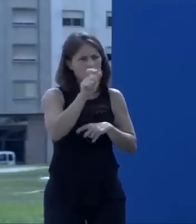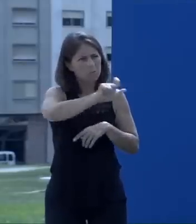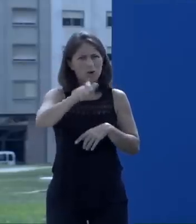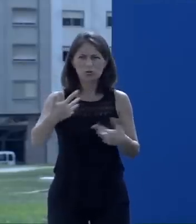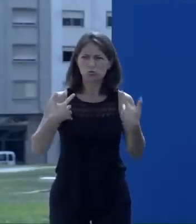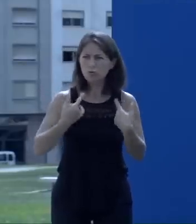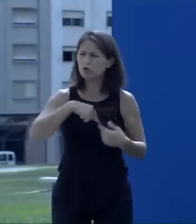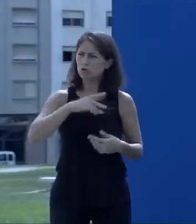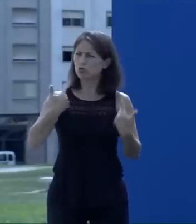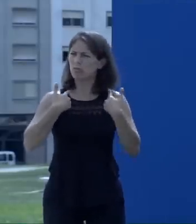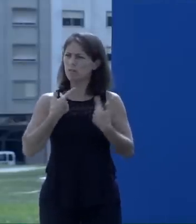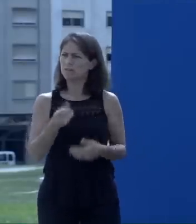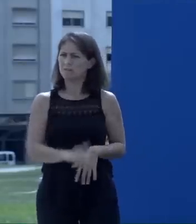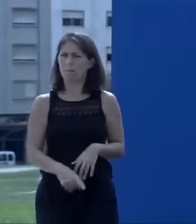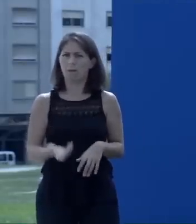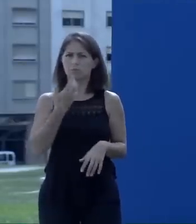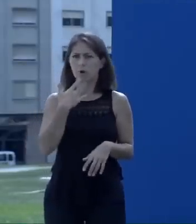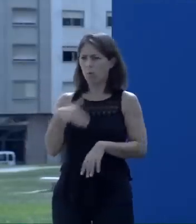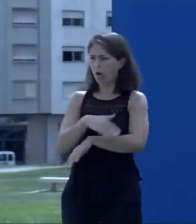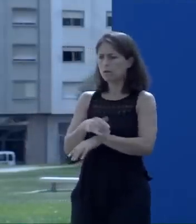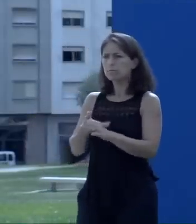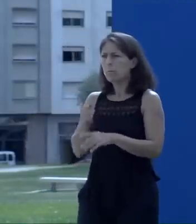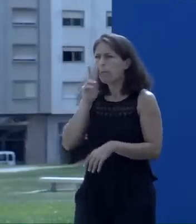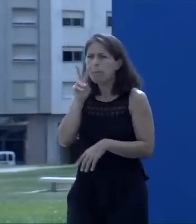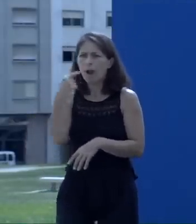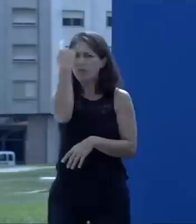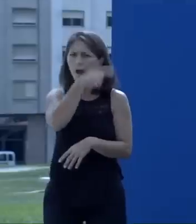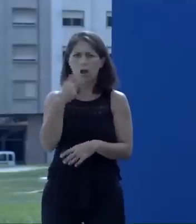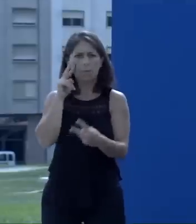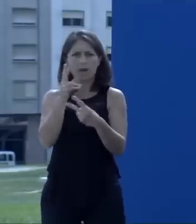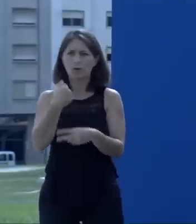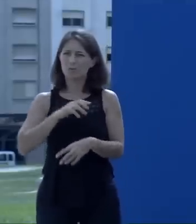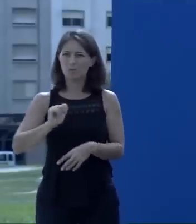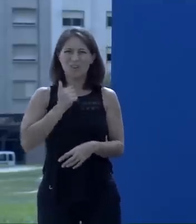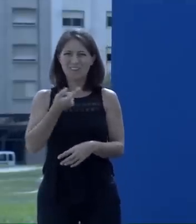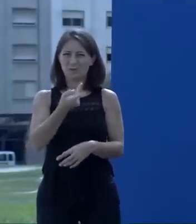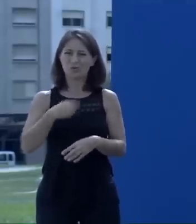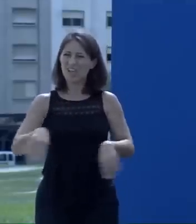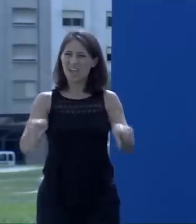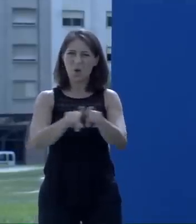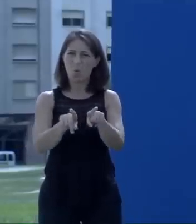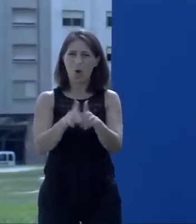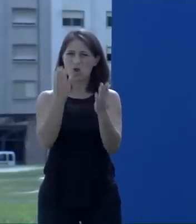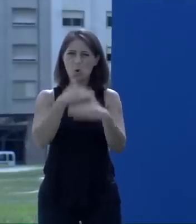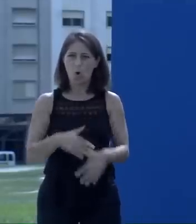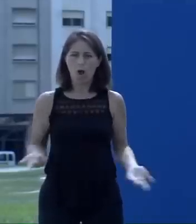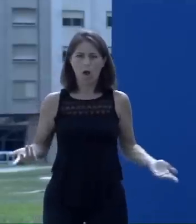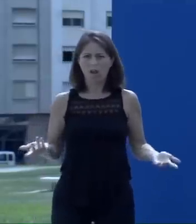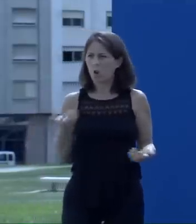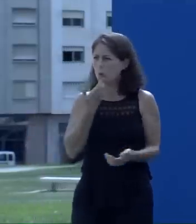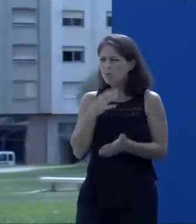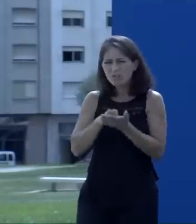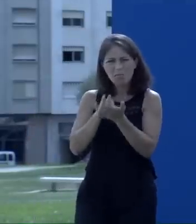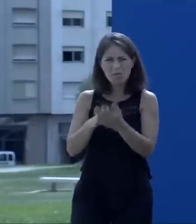somos quen de salir á rúa e mirar a xente a cara e pensar que non teñen as mesmas oportunidades que a nós, que non teñen os mesmos servicios sociais que a nós, a